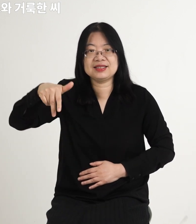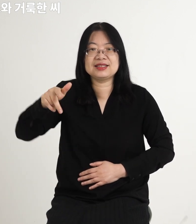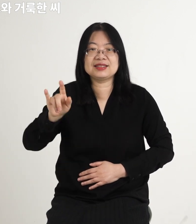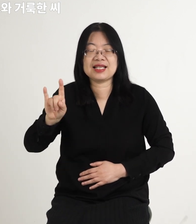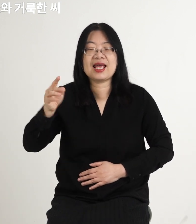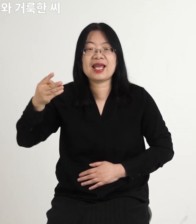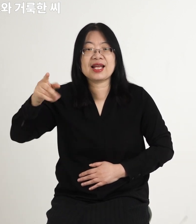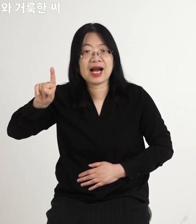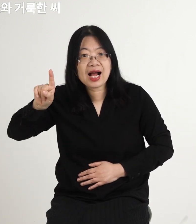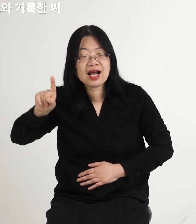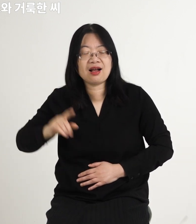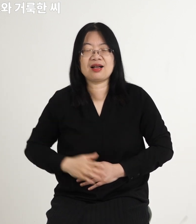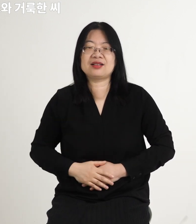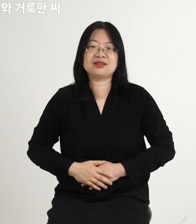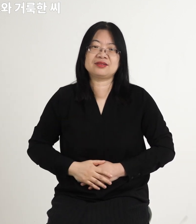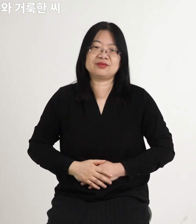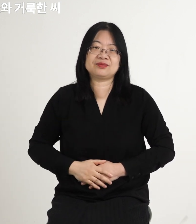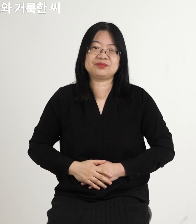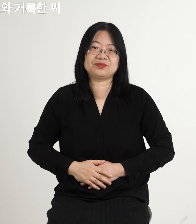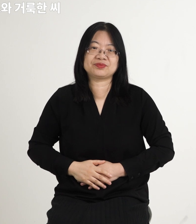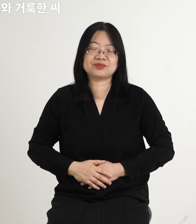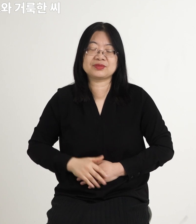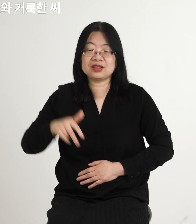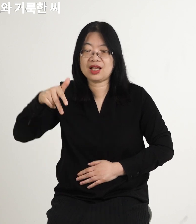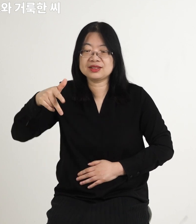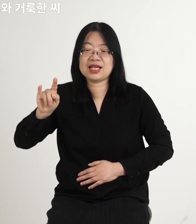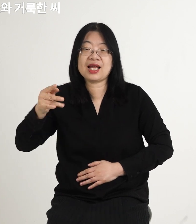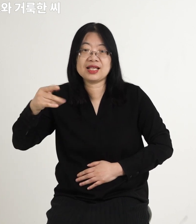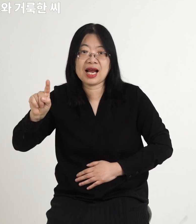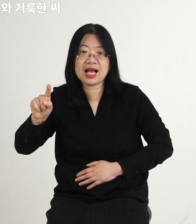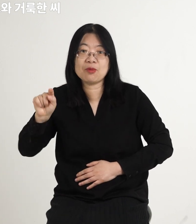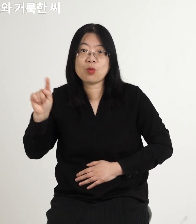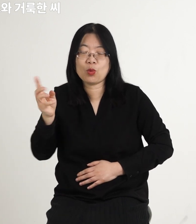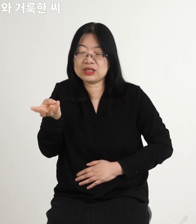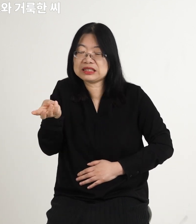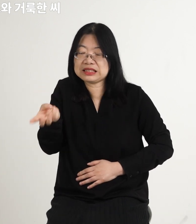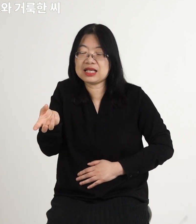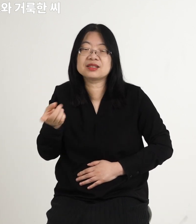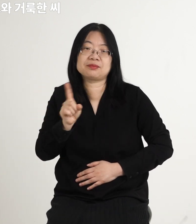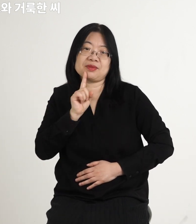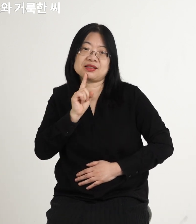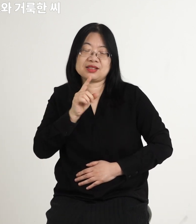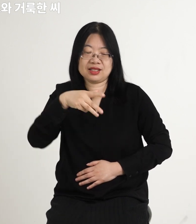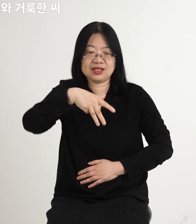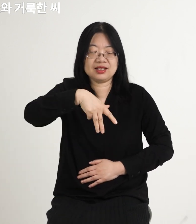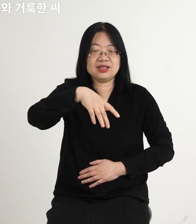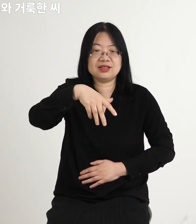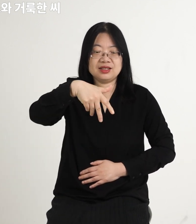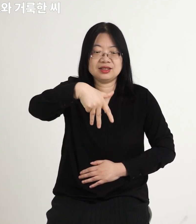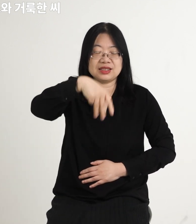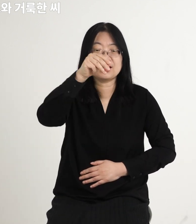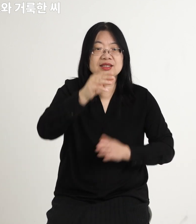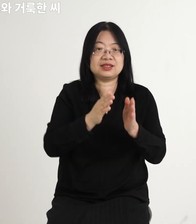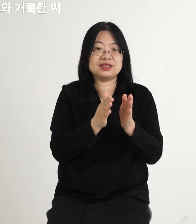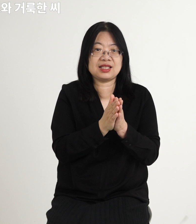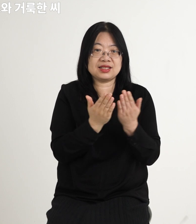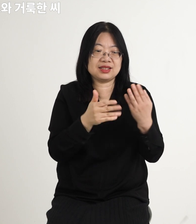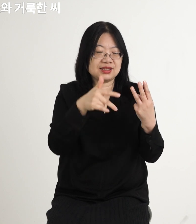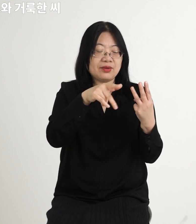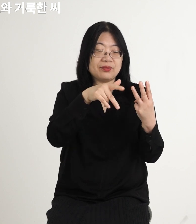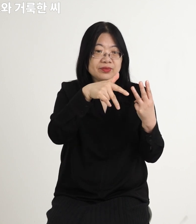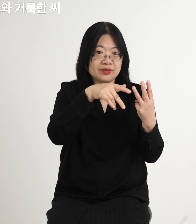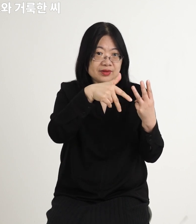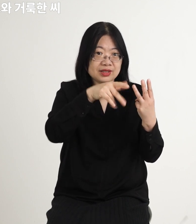이 제라라는 말이 창세기 3장을 한번 보실까요? 15절. 제가 좀